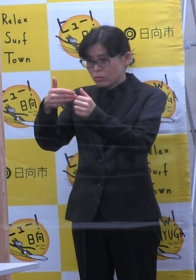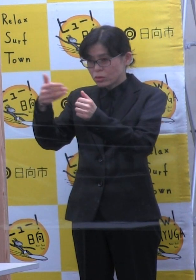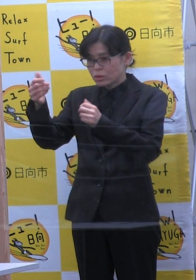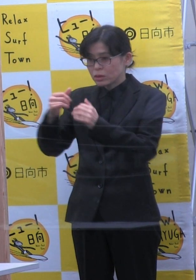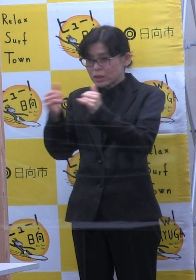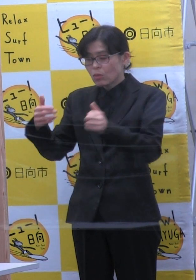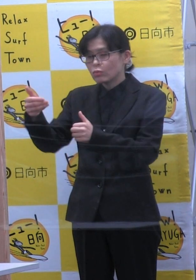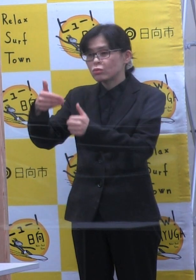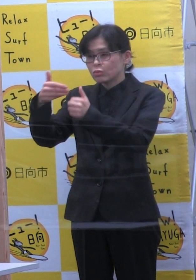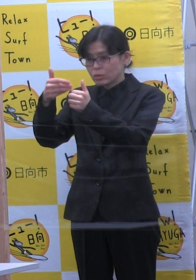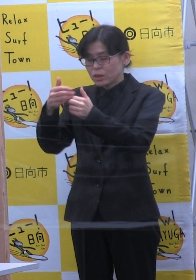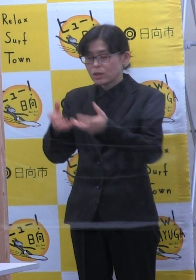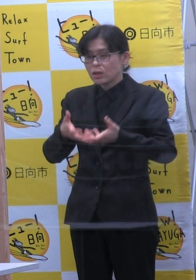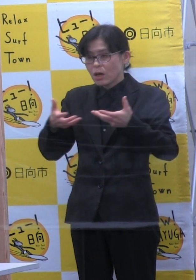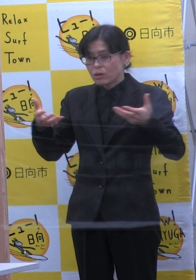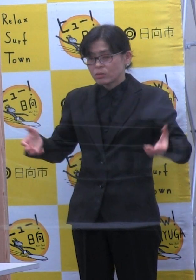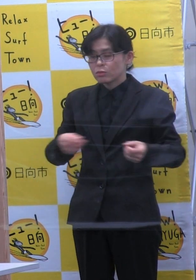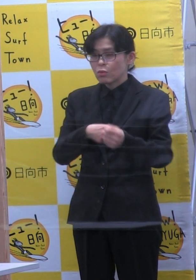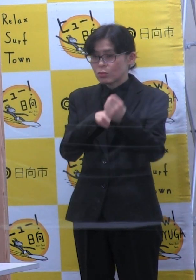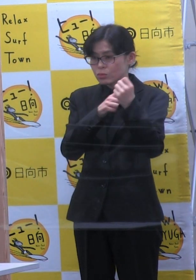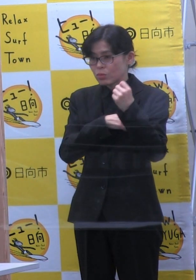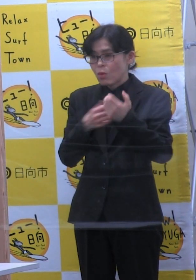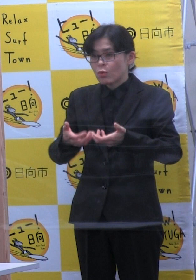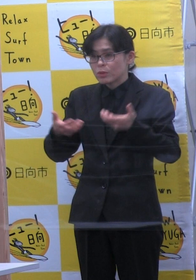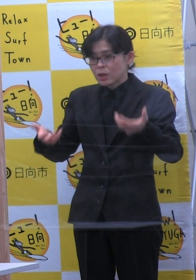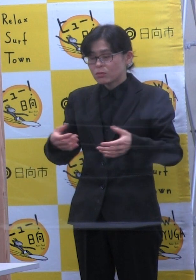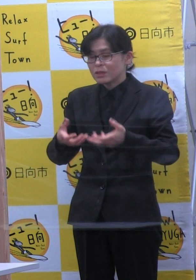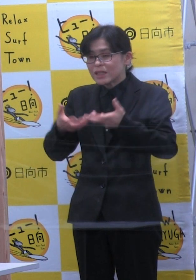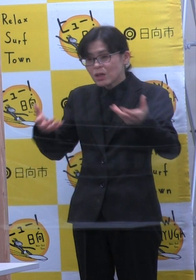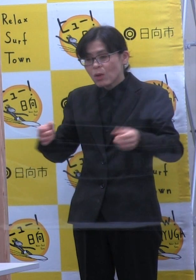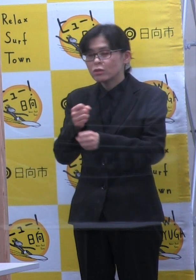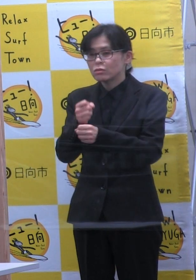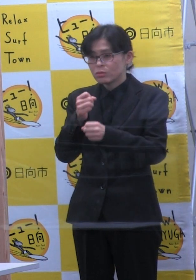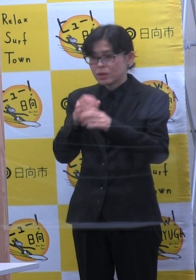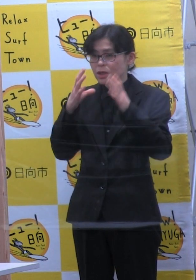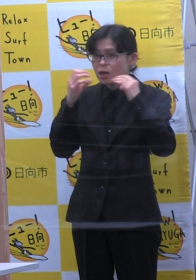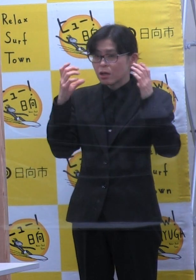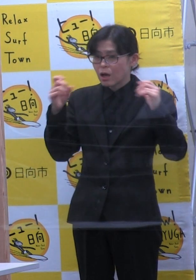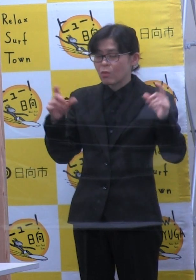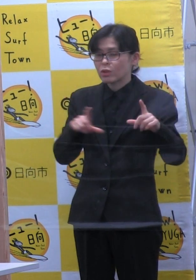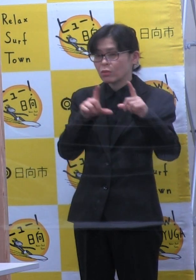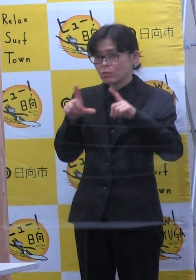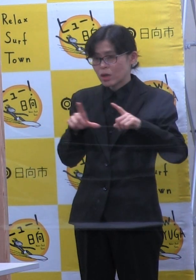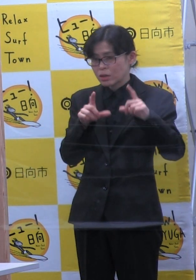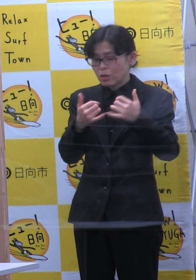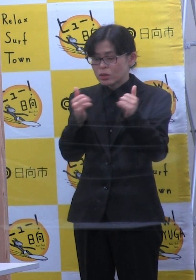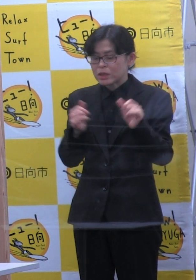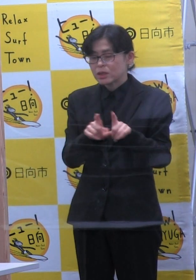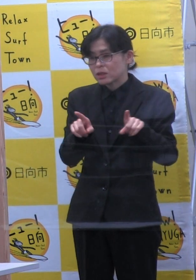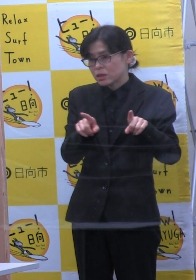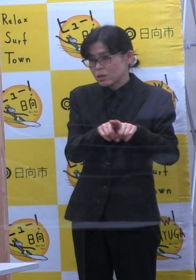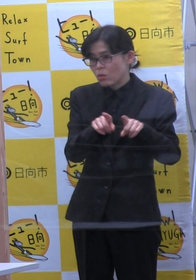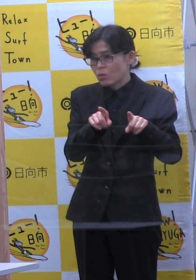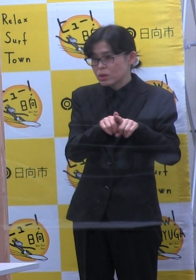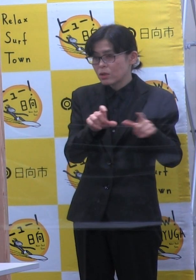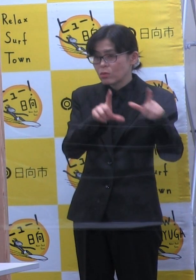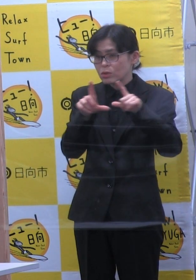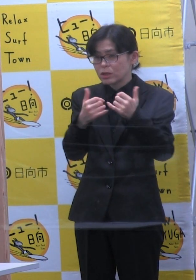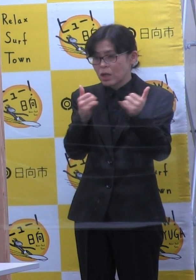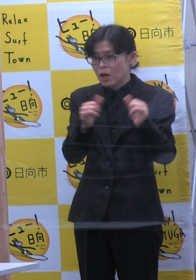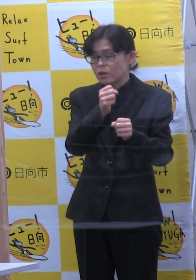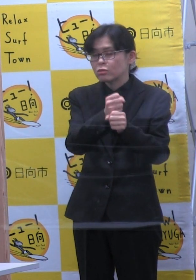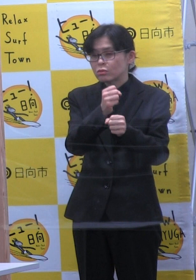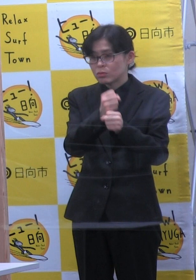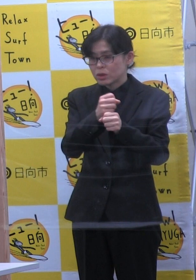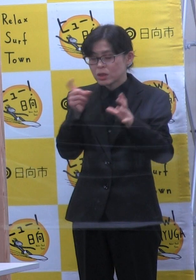活力を生み出すにぎわいづくり、笑顔で暮らせる地域共生の社会づくり、および自